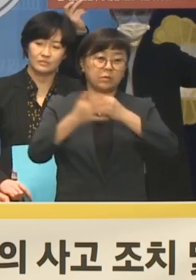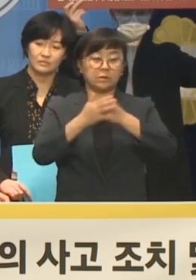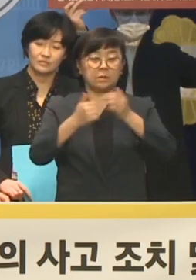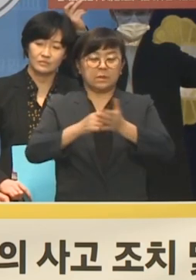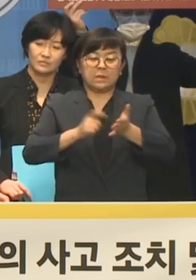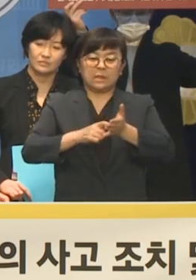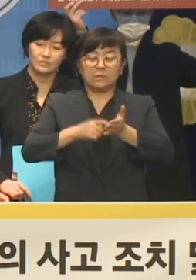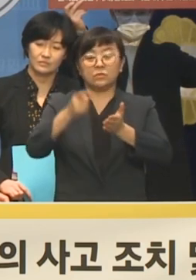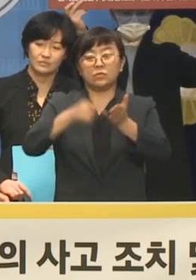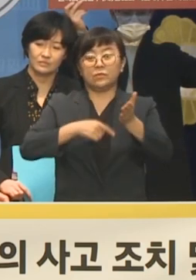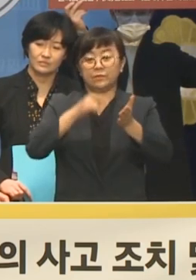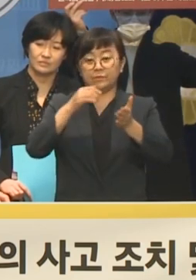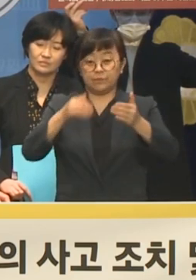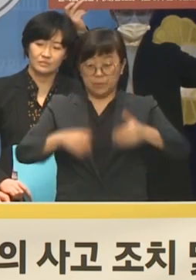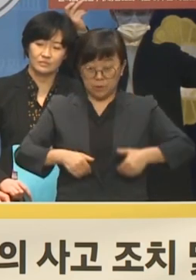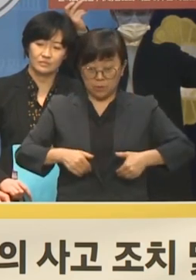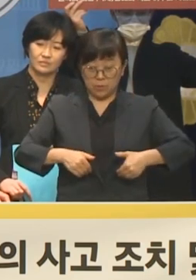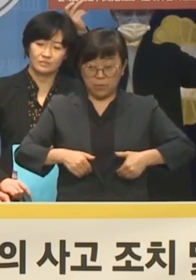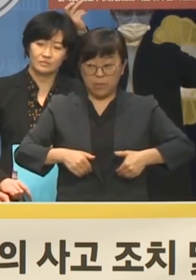응급수술이 필요해